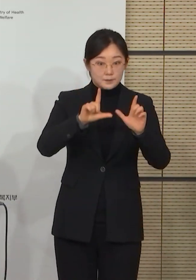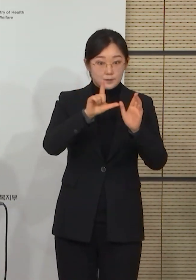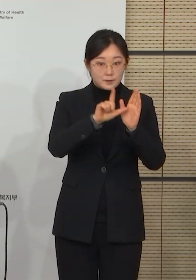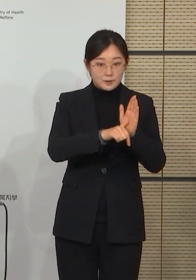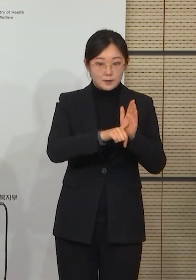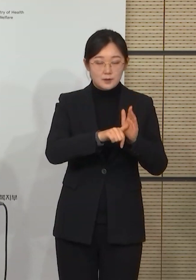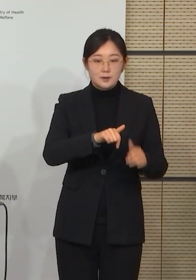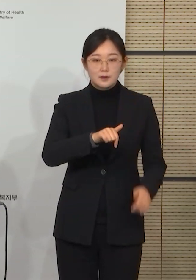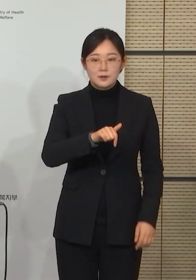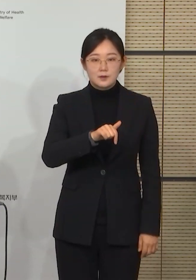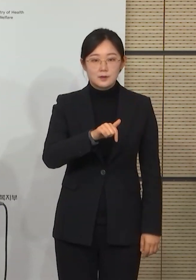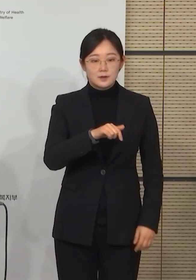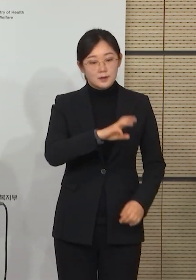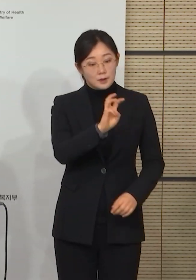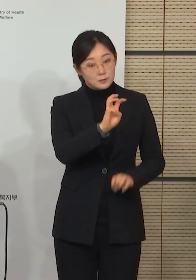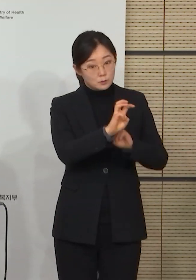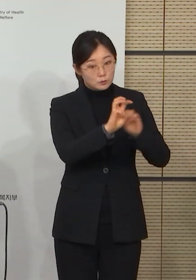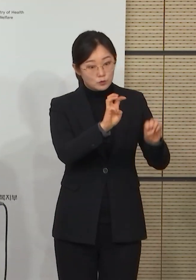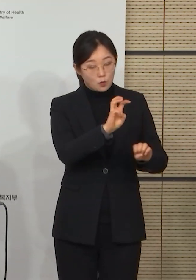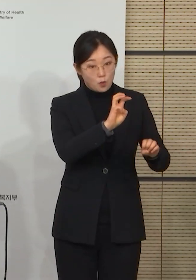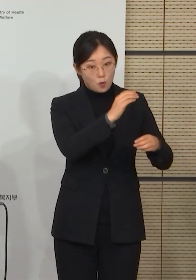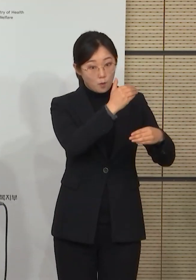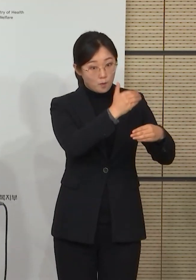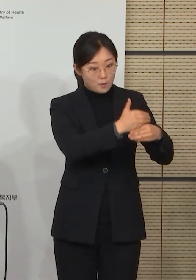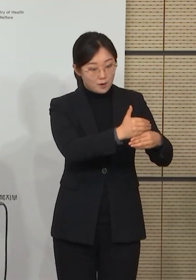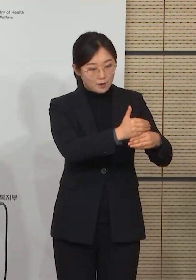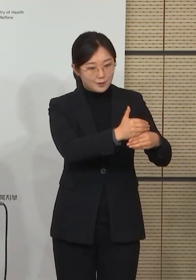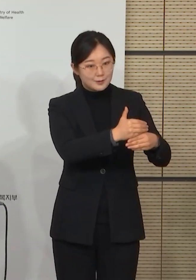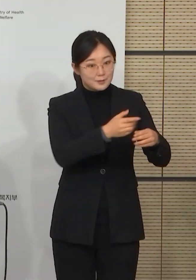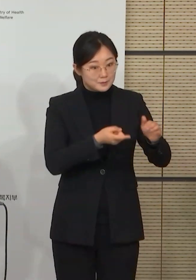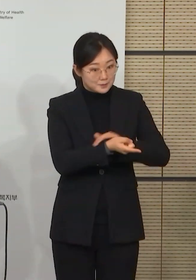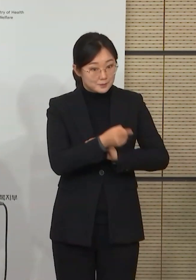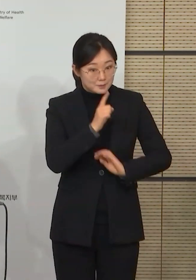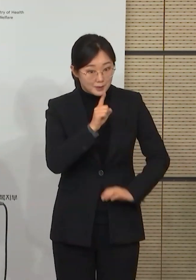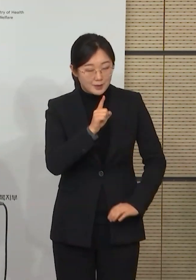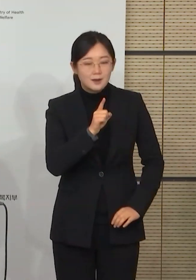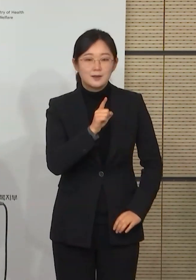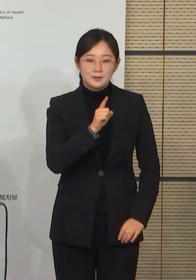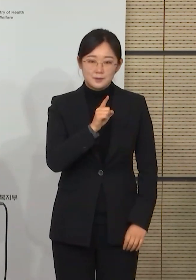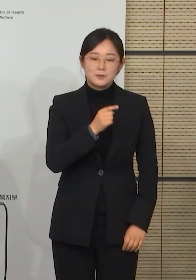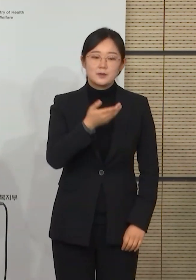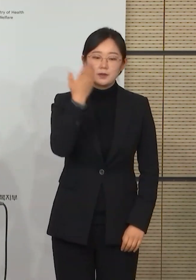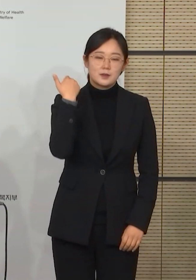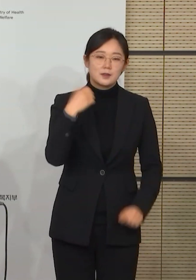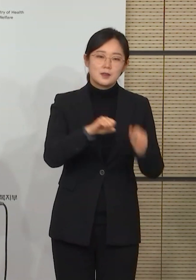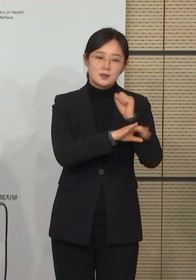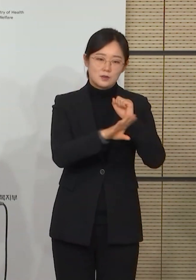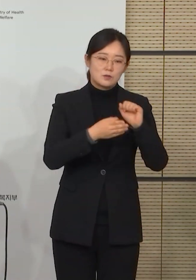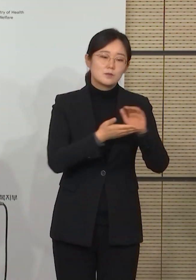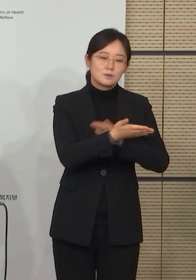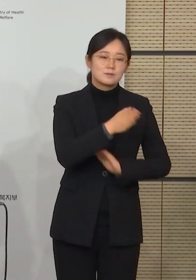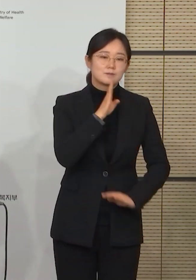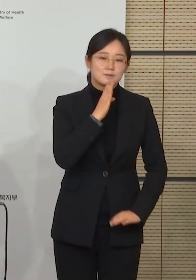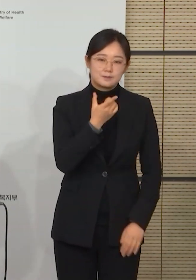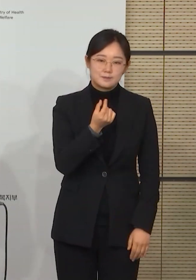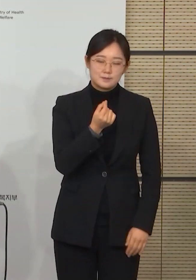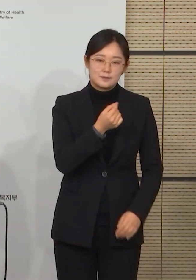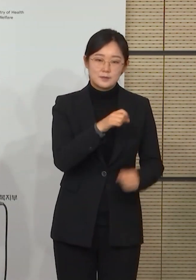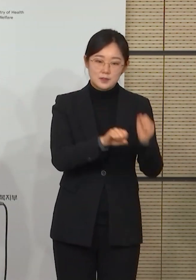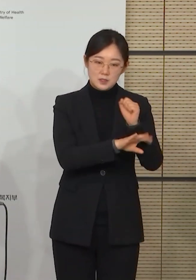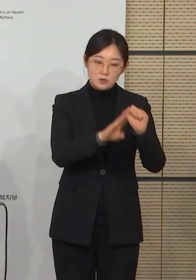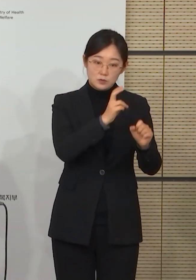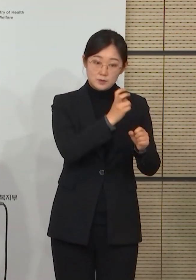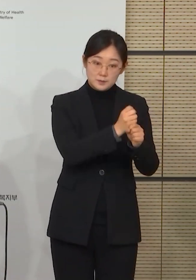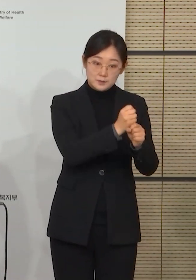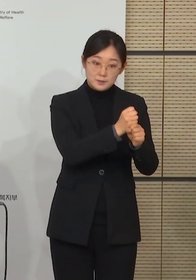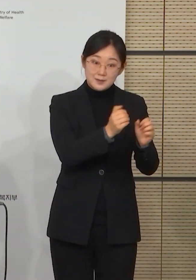그 비율 30%라고 말씀 주셨는데요. 그 당시에 그렇게 지침이 나간 걸로 저도 알고 있고 근데